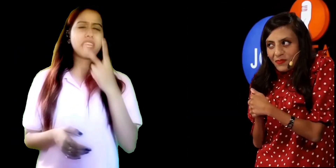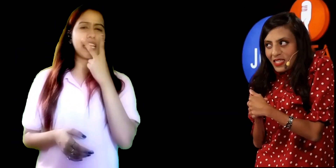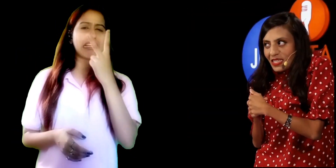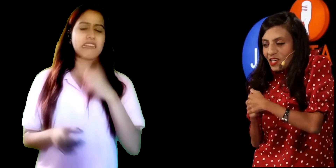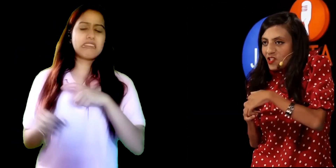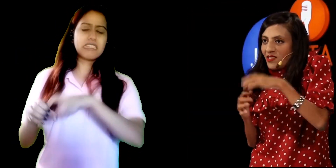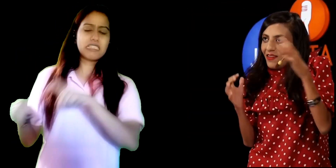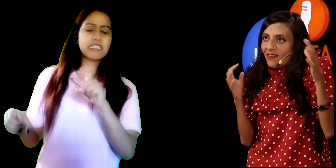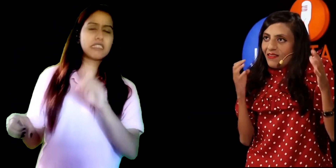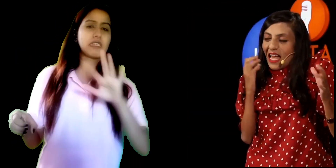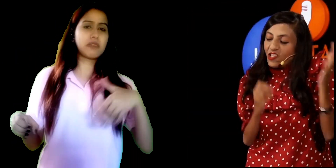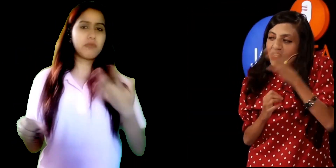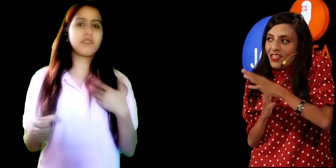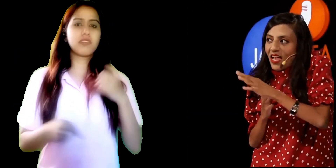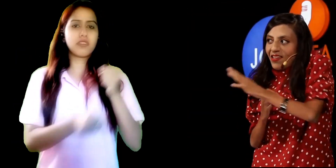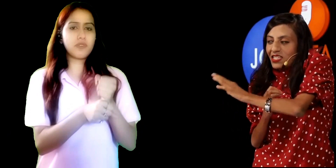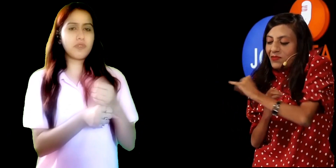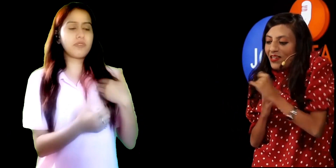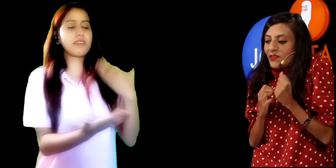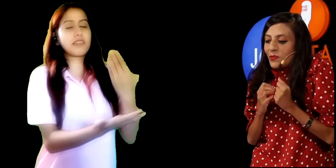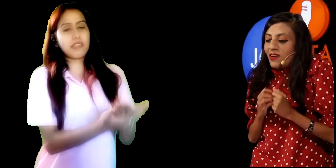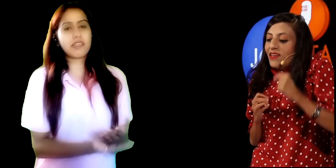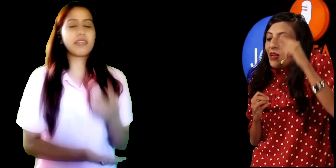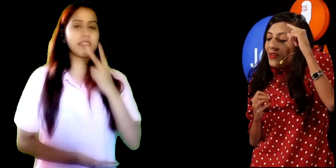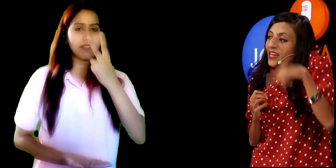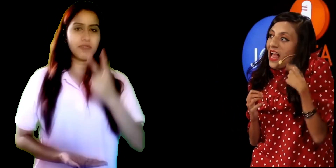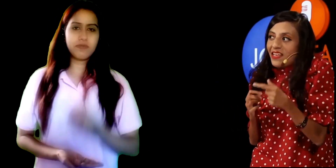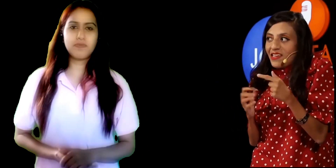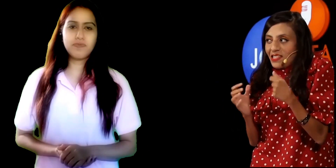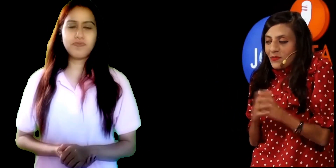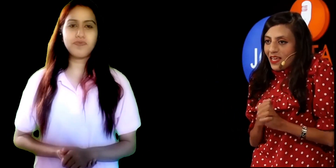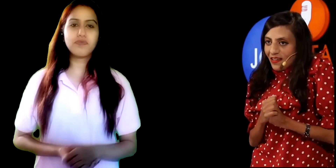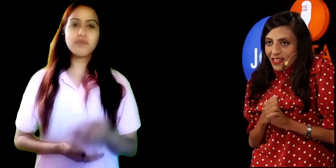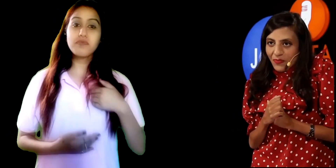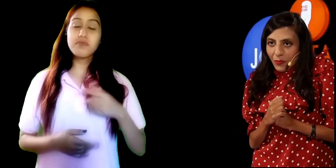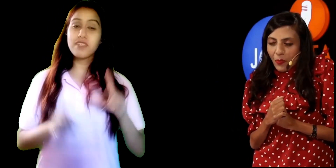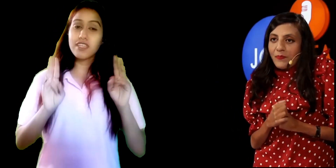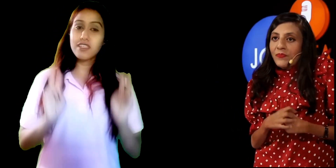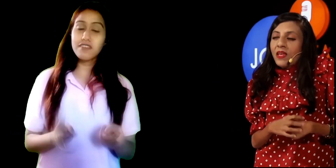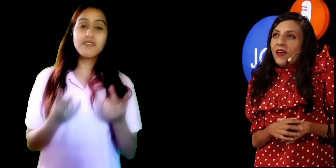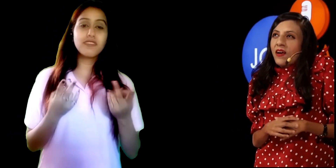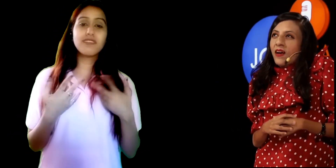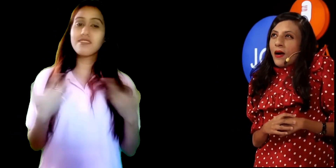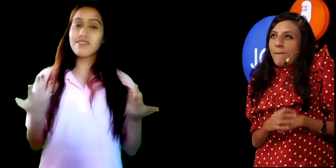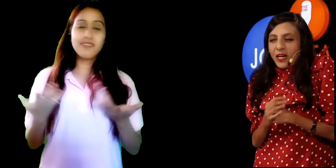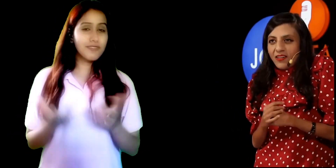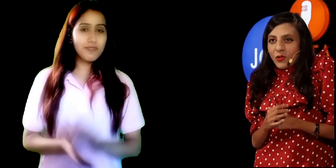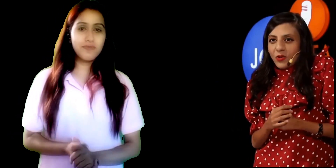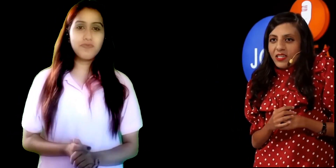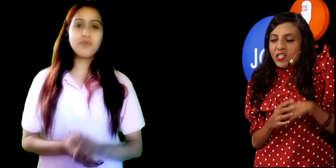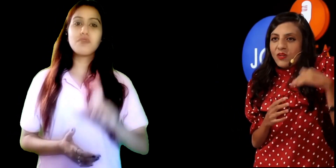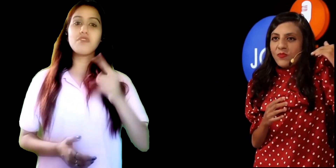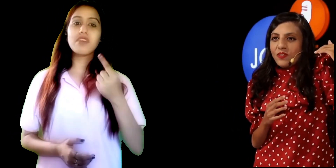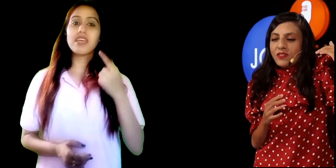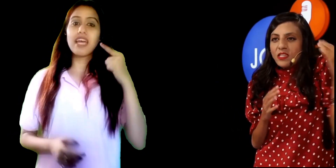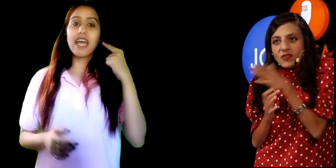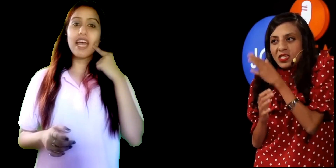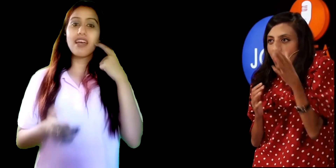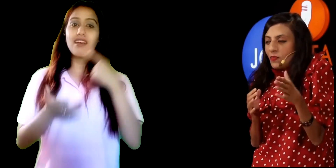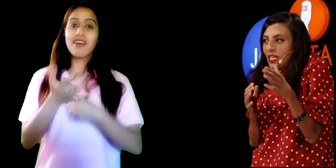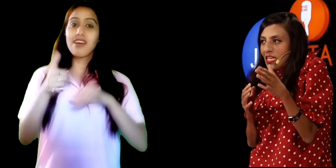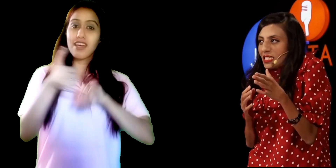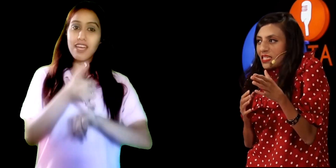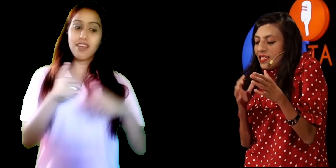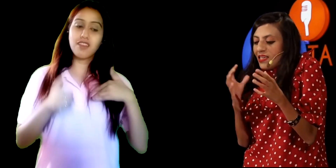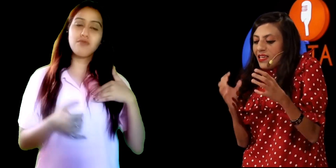मेरा IRS में सिलेक्शन एक्चुअली IRS में नहीं हुआ, मेरे रैंक के हिसाब से IRS में हुआ। बट क्या हुआ कि जब